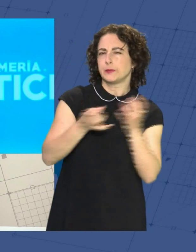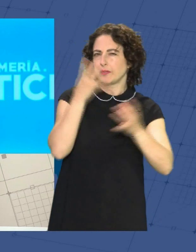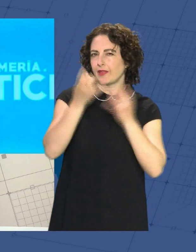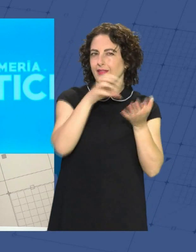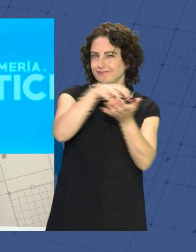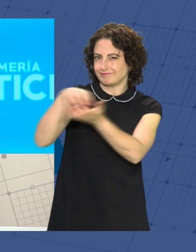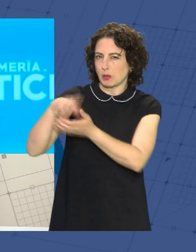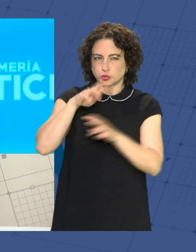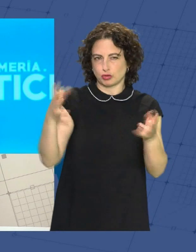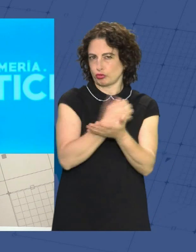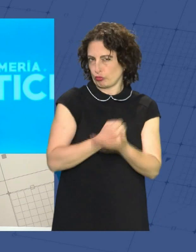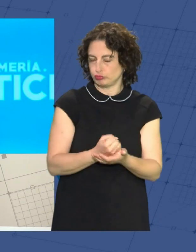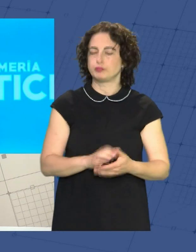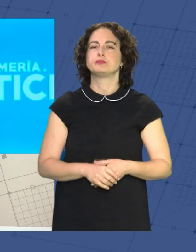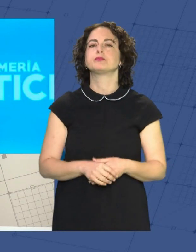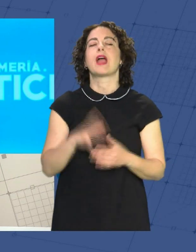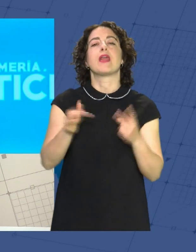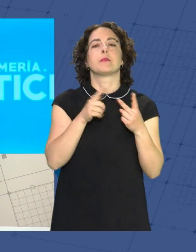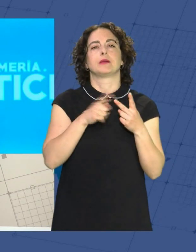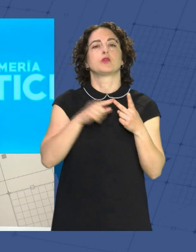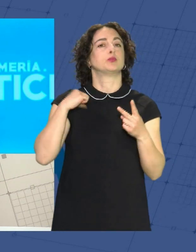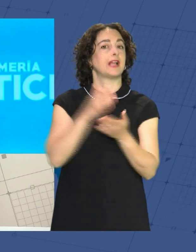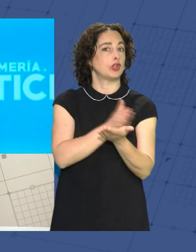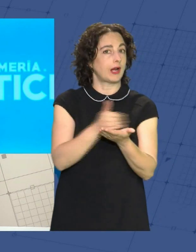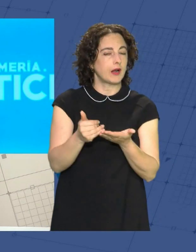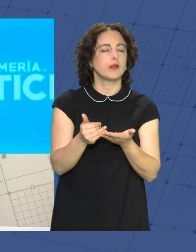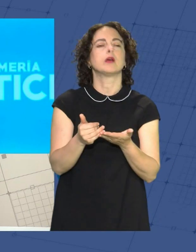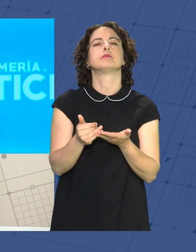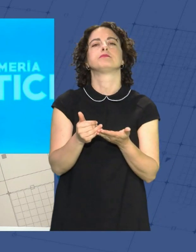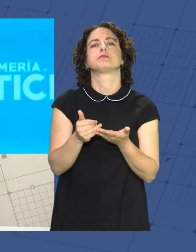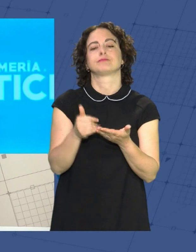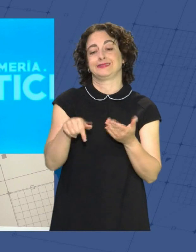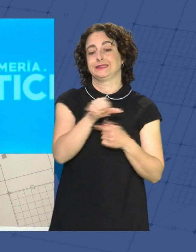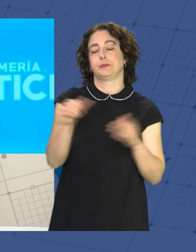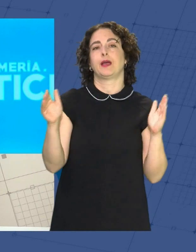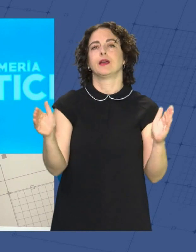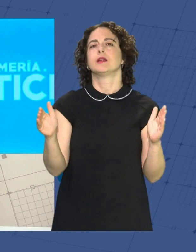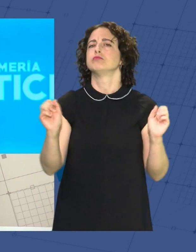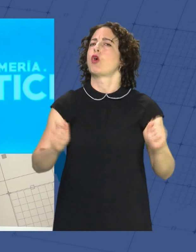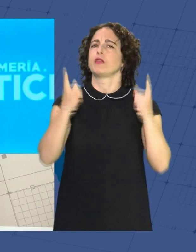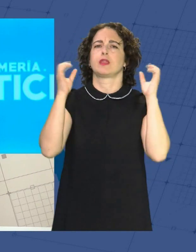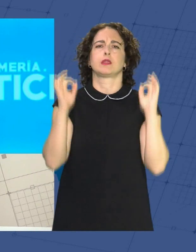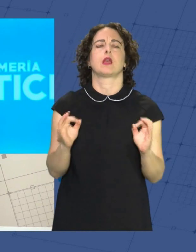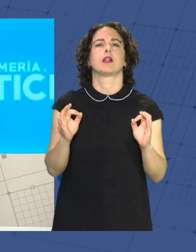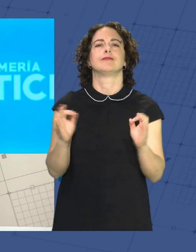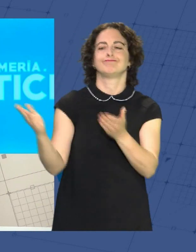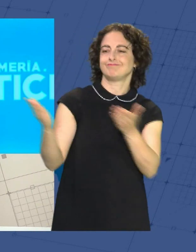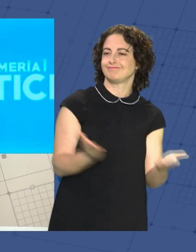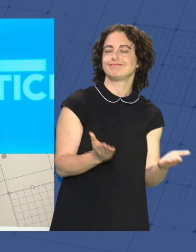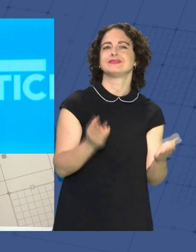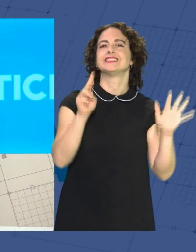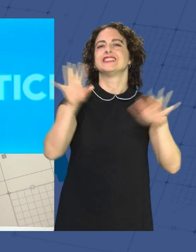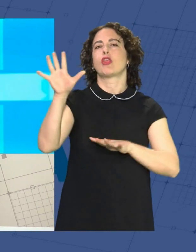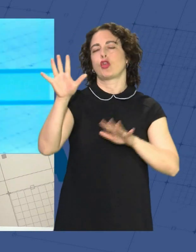espacios museísticos. Además, el Hospital Torre Cárdenas ha recibido esta semana oficialmente a los 75 nuevos